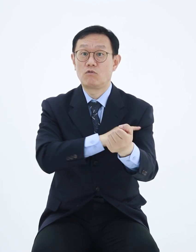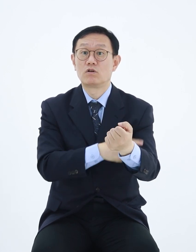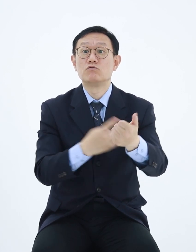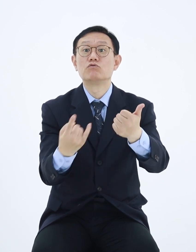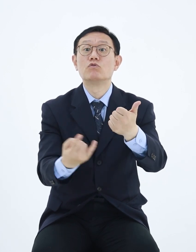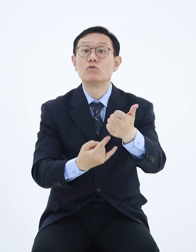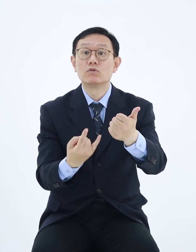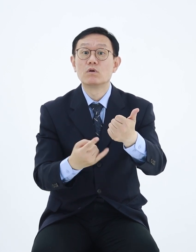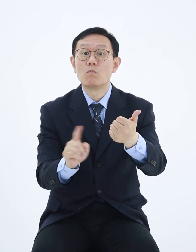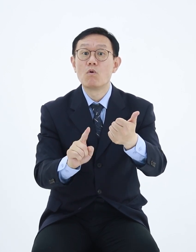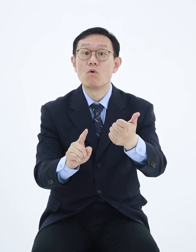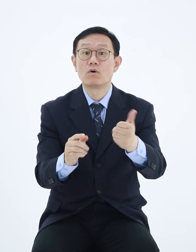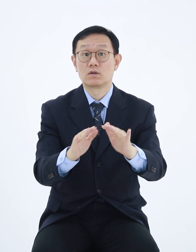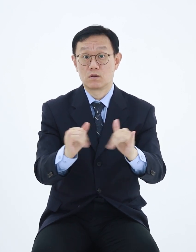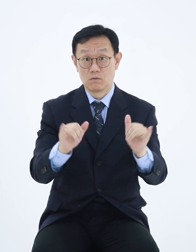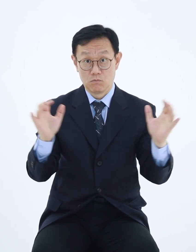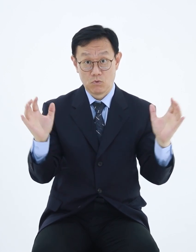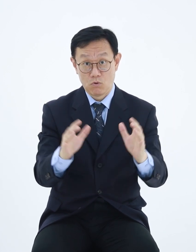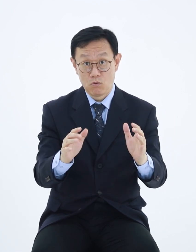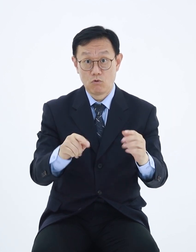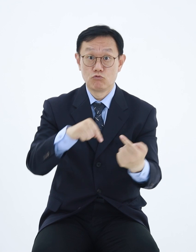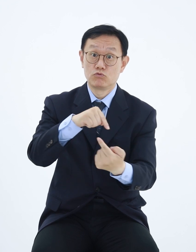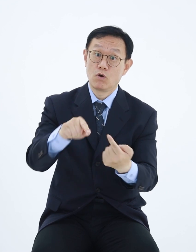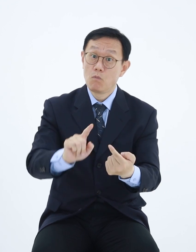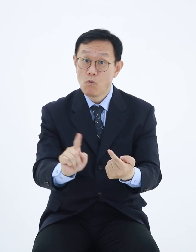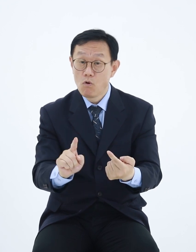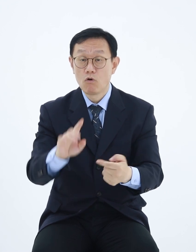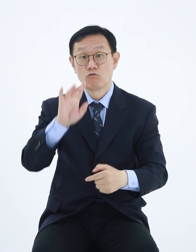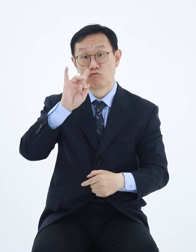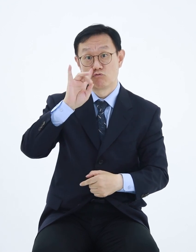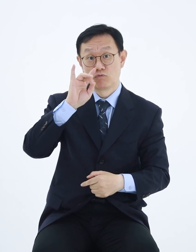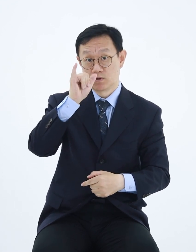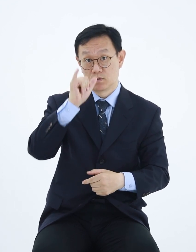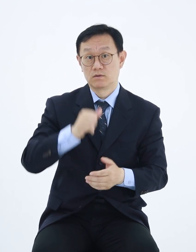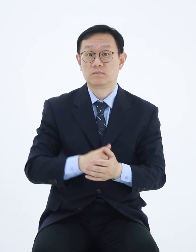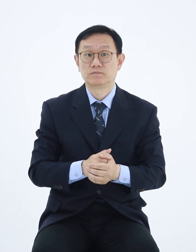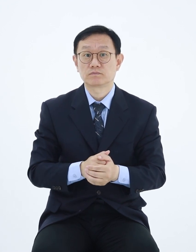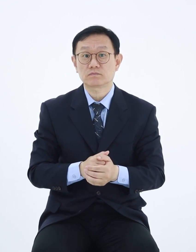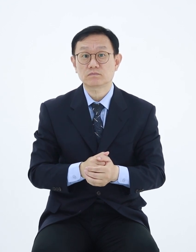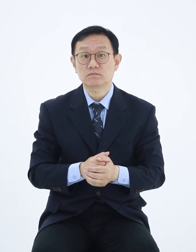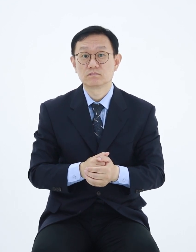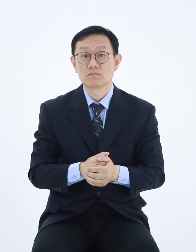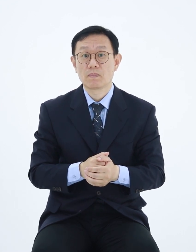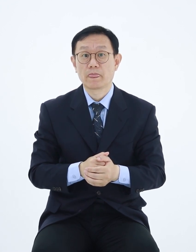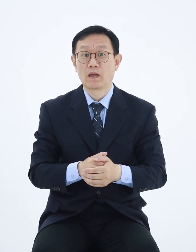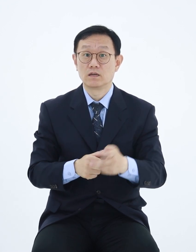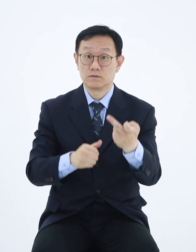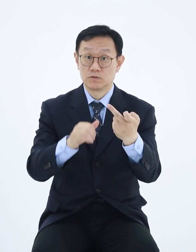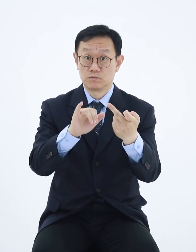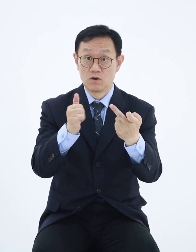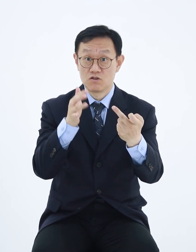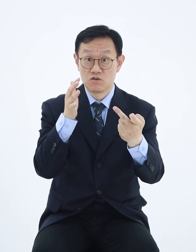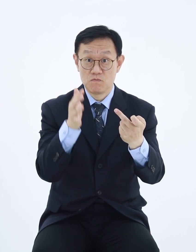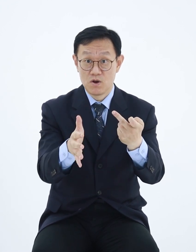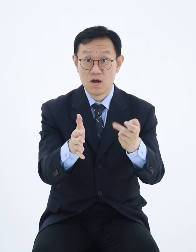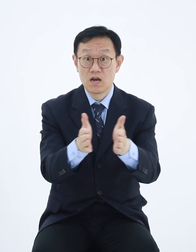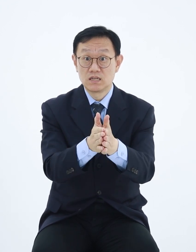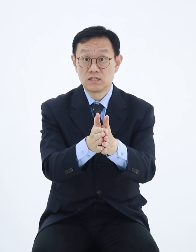사람들이 모여 어떻게 운영되는 조직일까 궁금해집니다. 협약 발효 시 12명의 전문가로 시작했던 위원회는